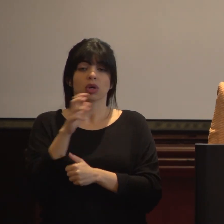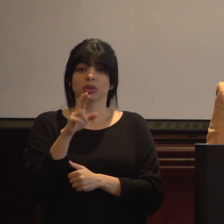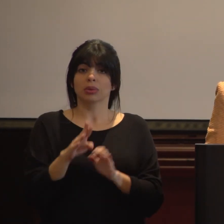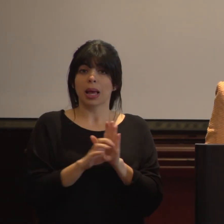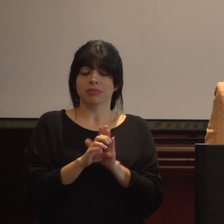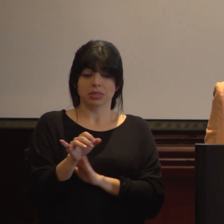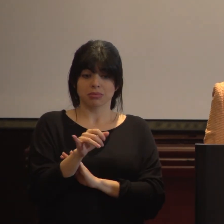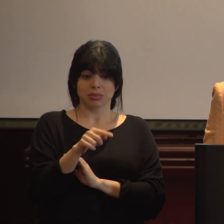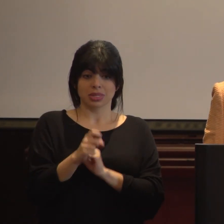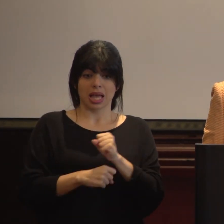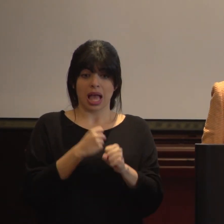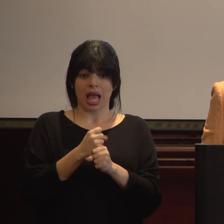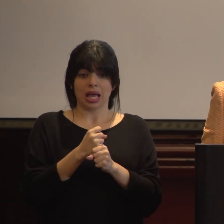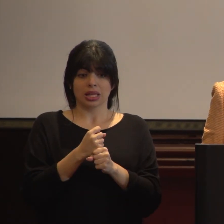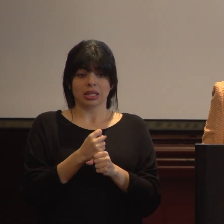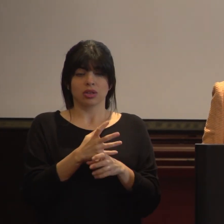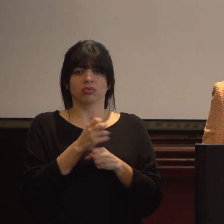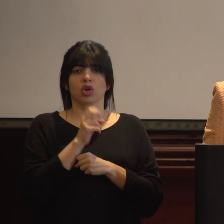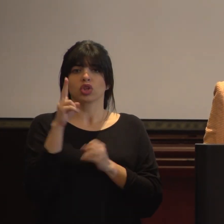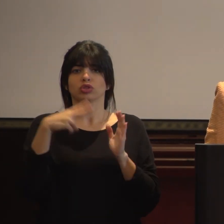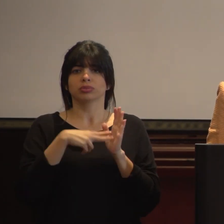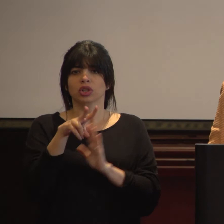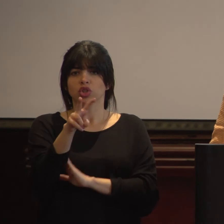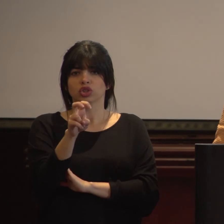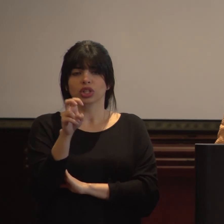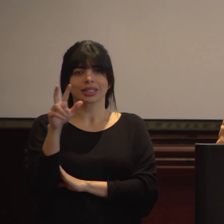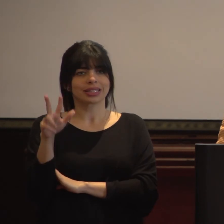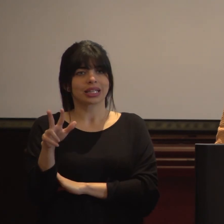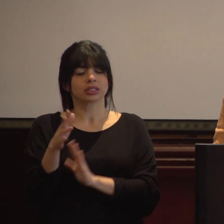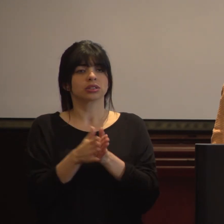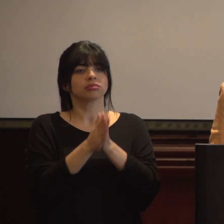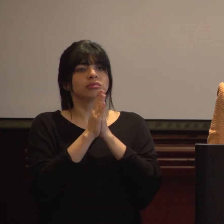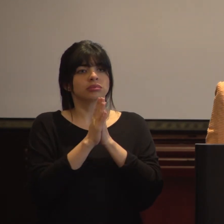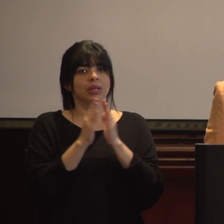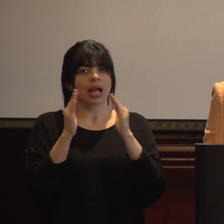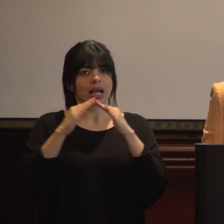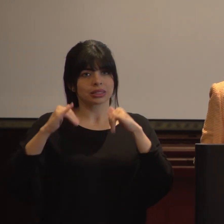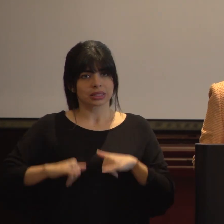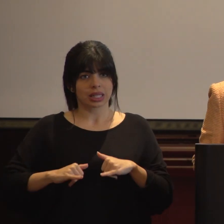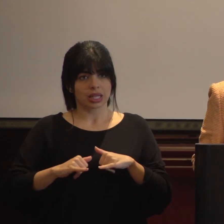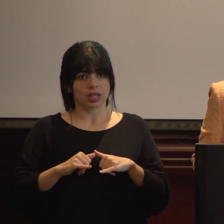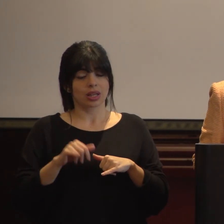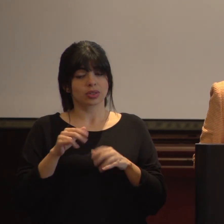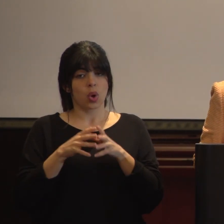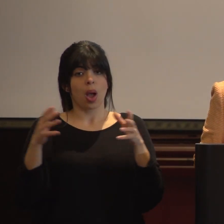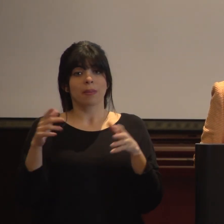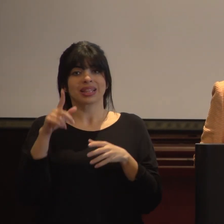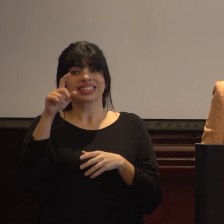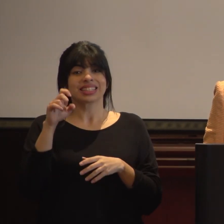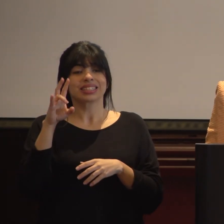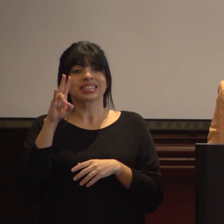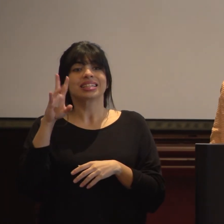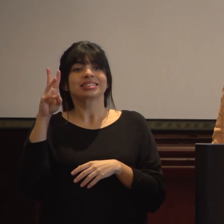durante el mismo año registramos 2203 solicitudes de asilo lo que es un aumento de un